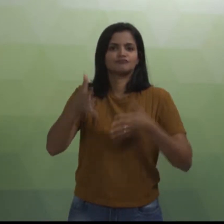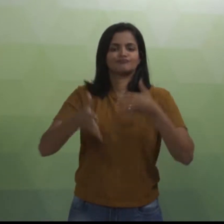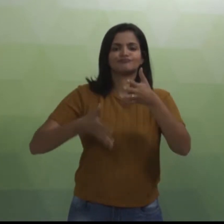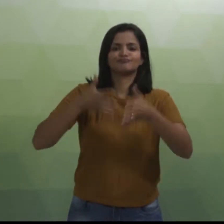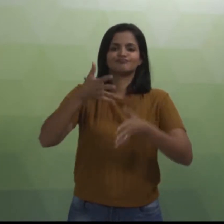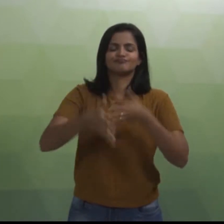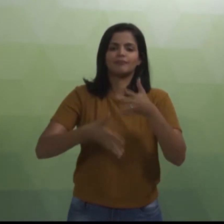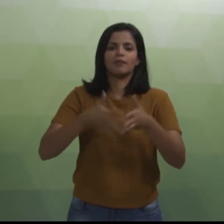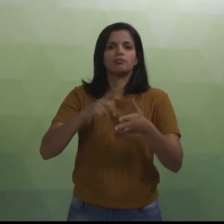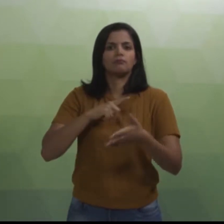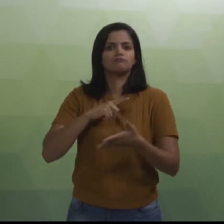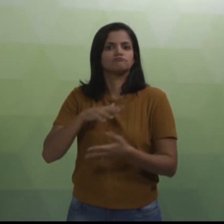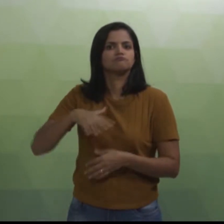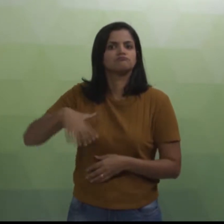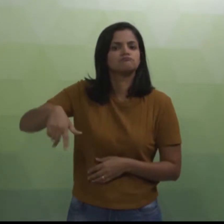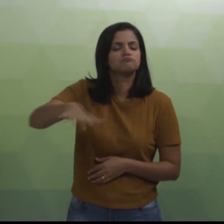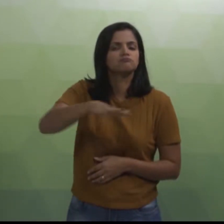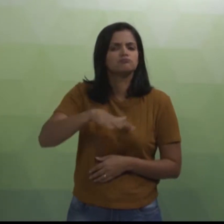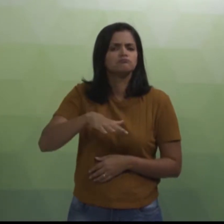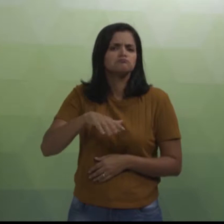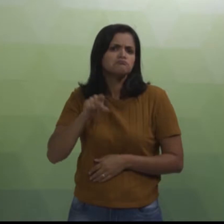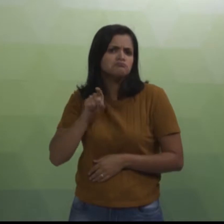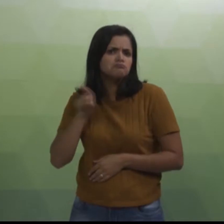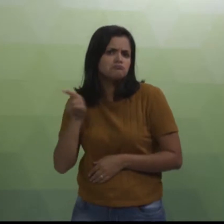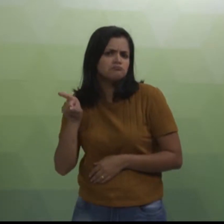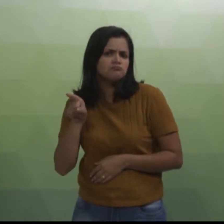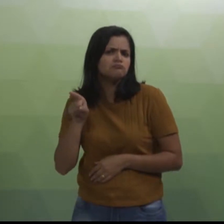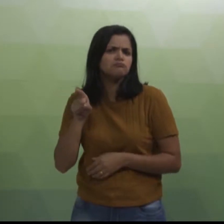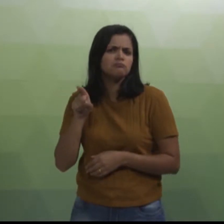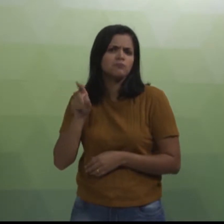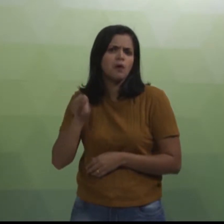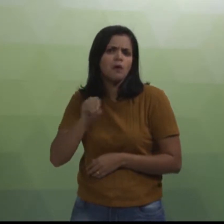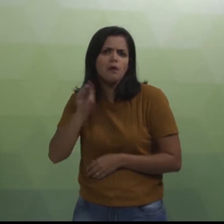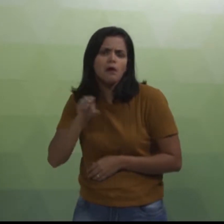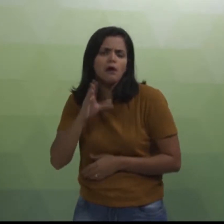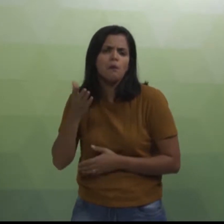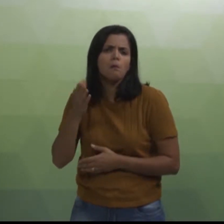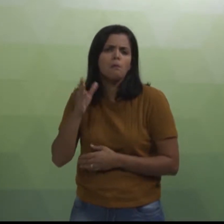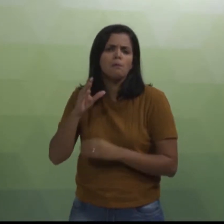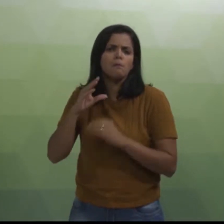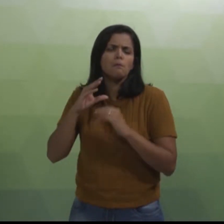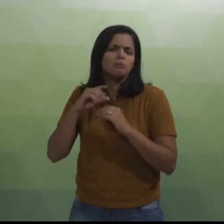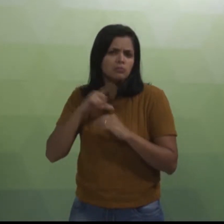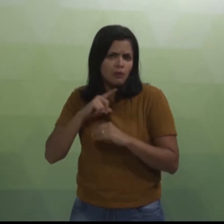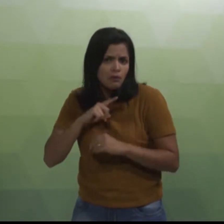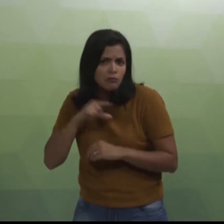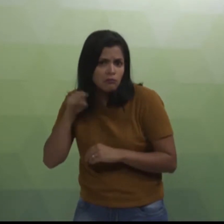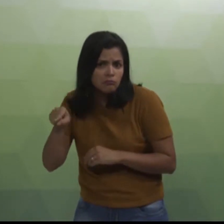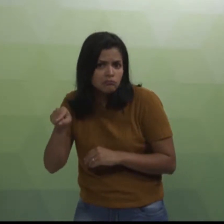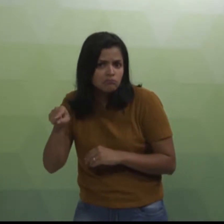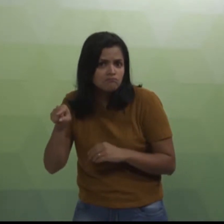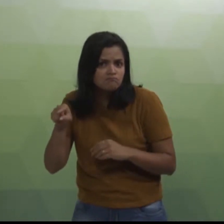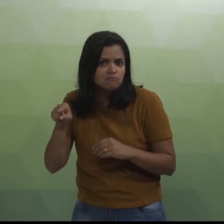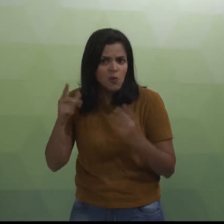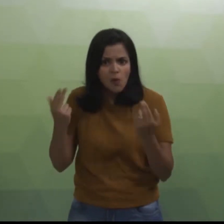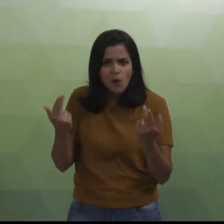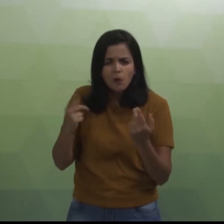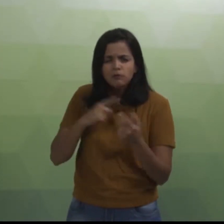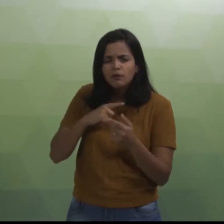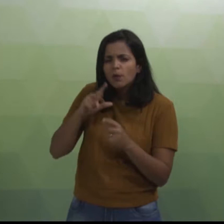língua e a utilização do espaço. Temos as línguas orais e utilizam o